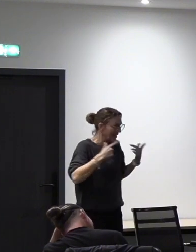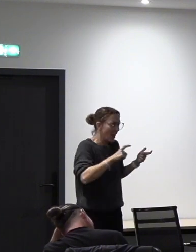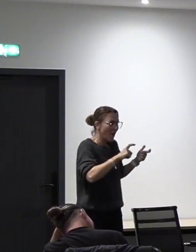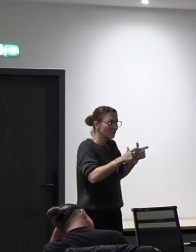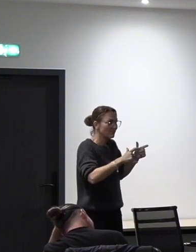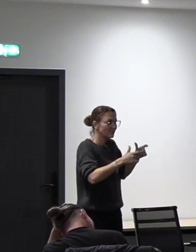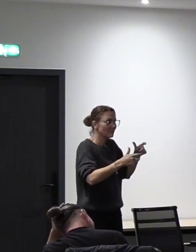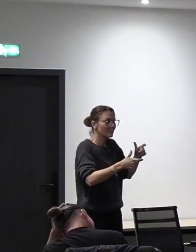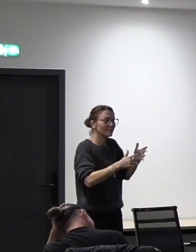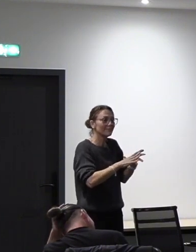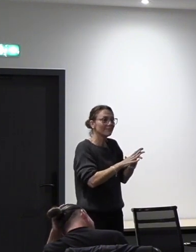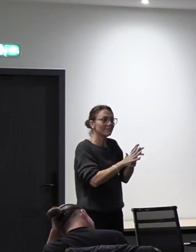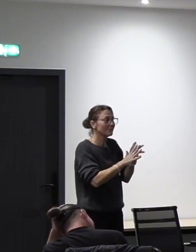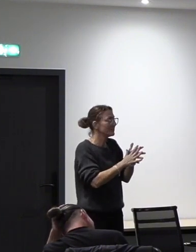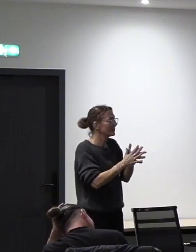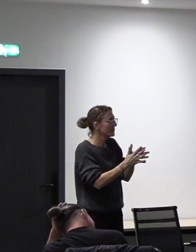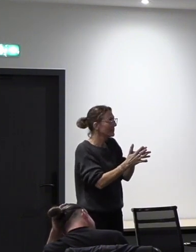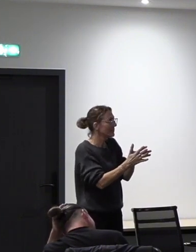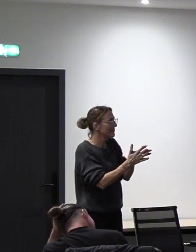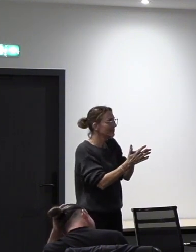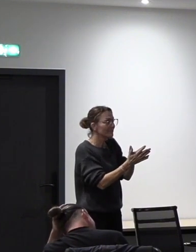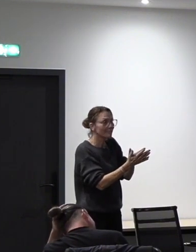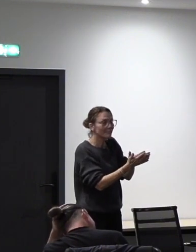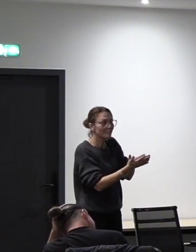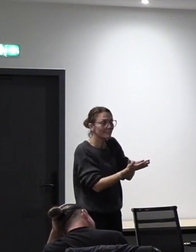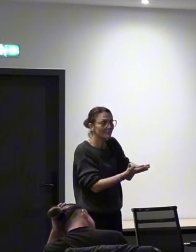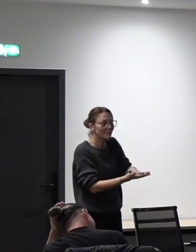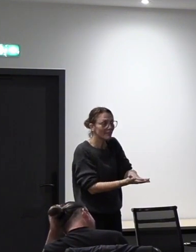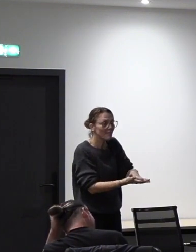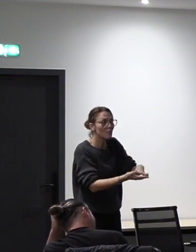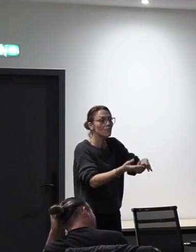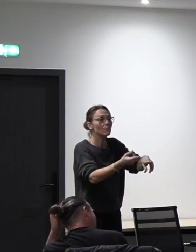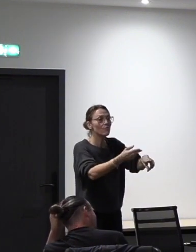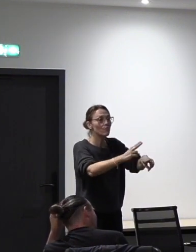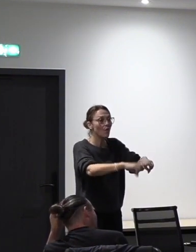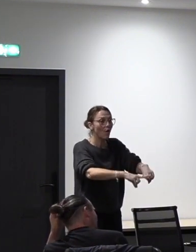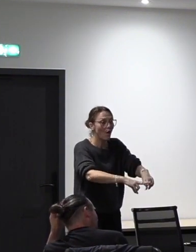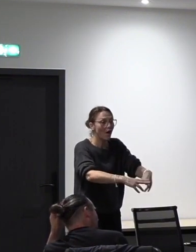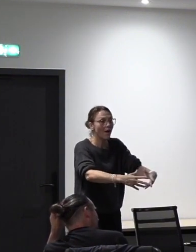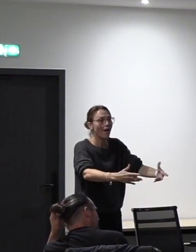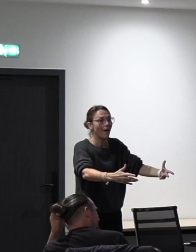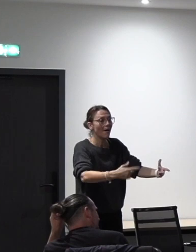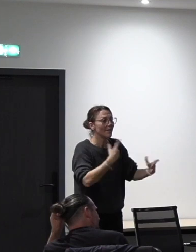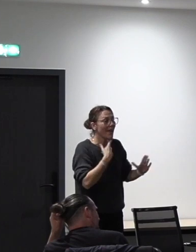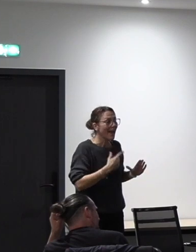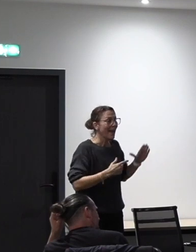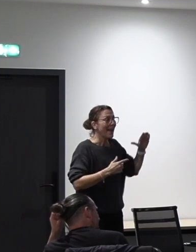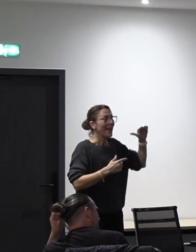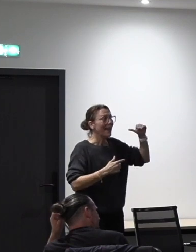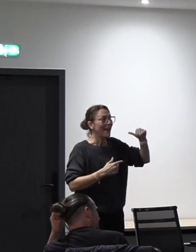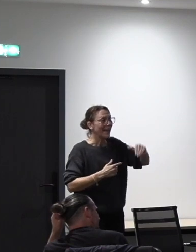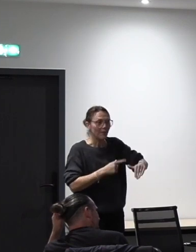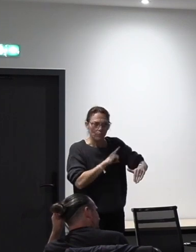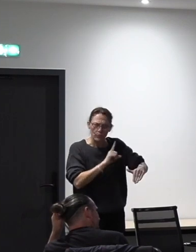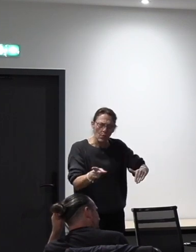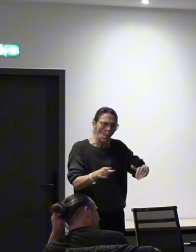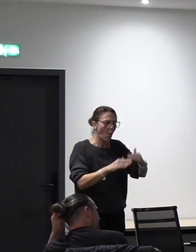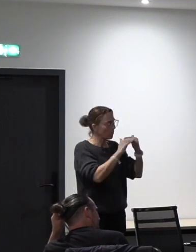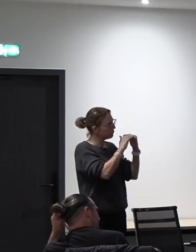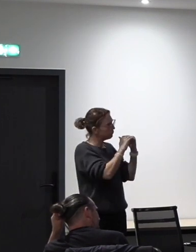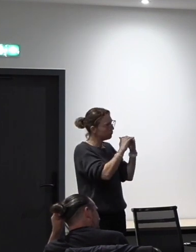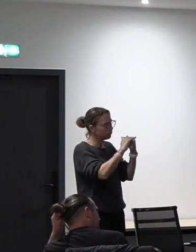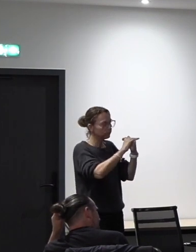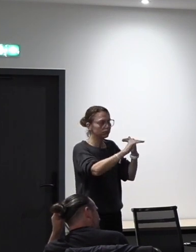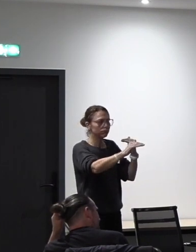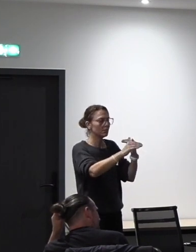s'altère, altère au lieu d'être comme ça, c'est comme ça. On finit par mourir, et donc c'est une pente descendante. Non, c'est horizontal. On est tous